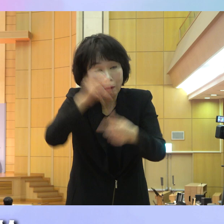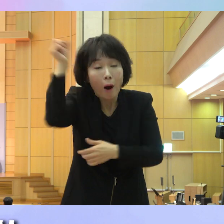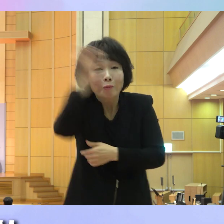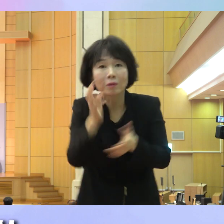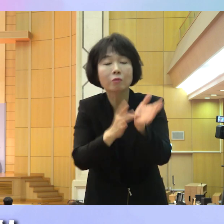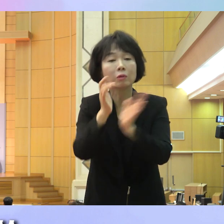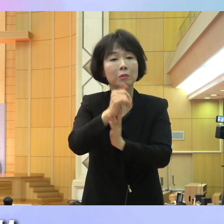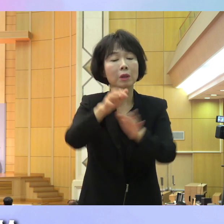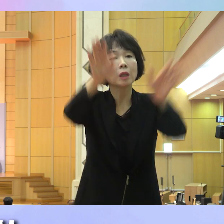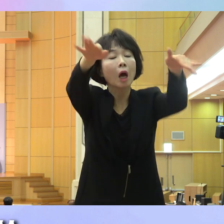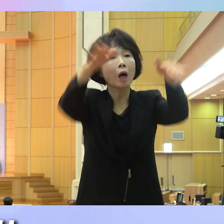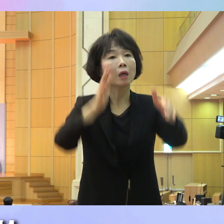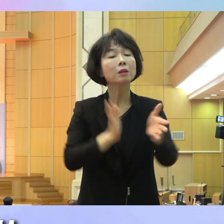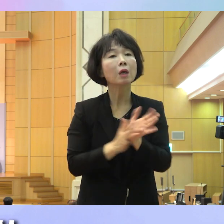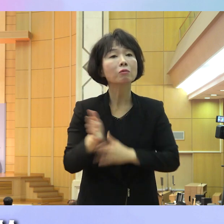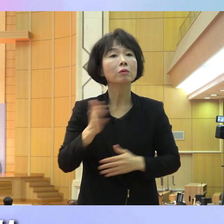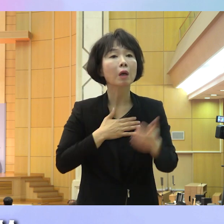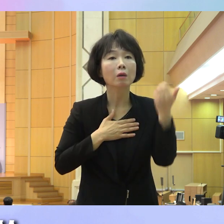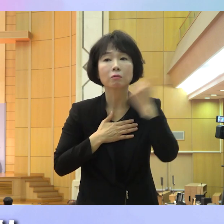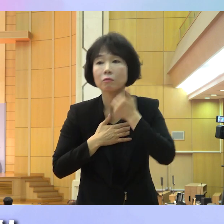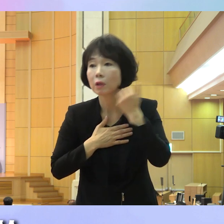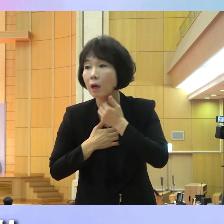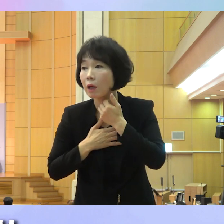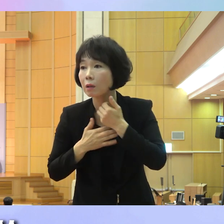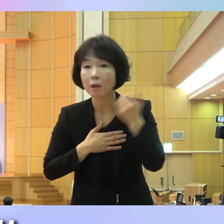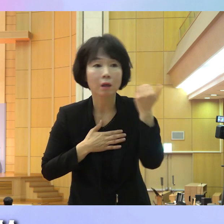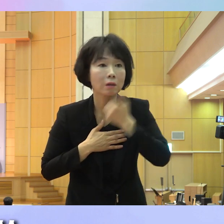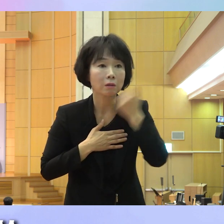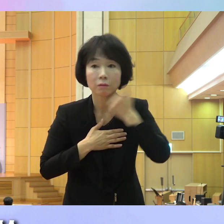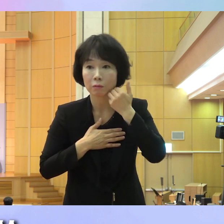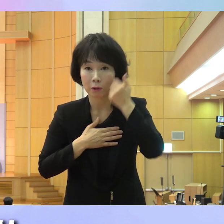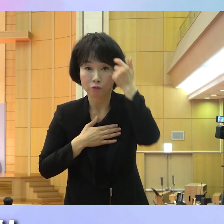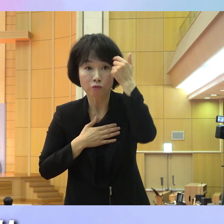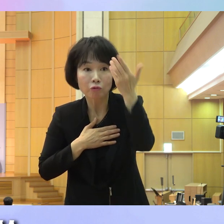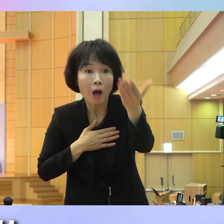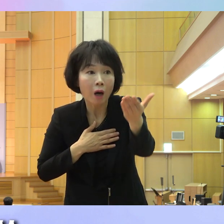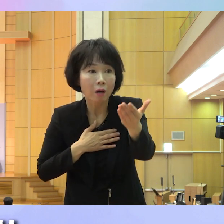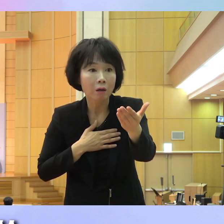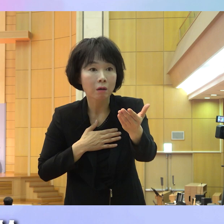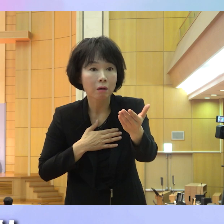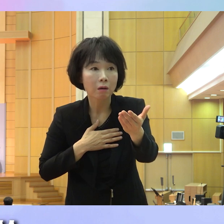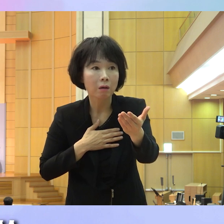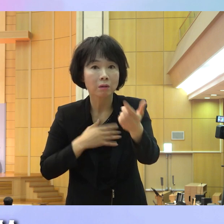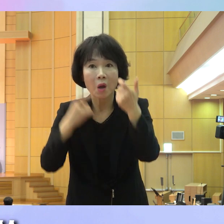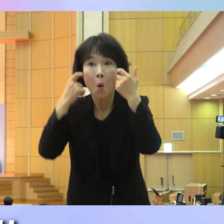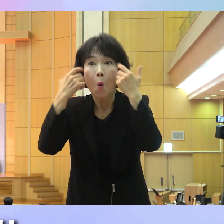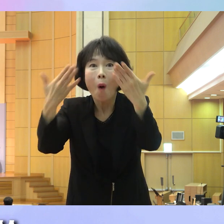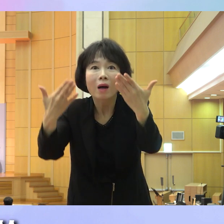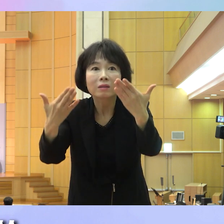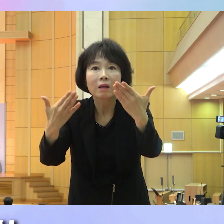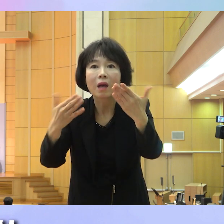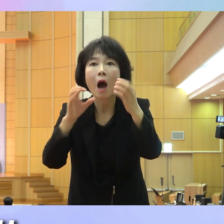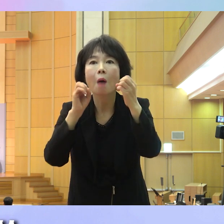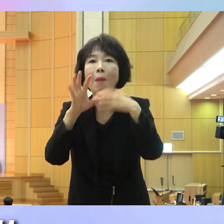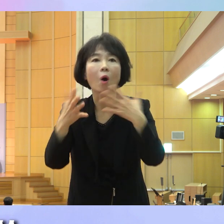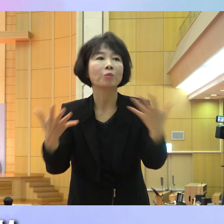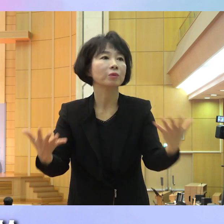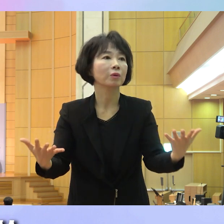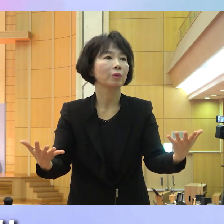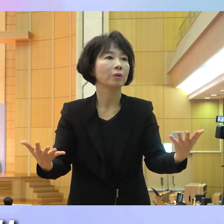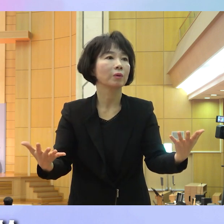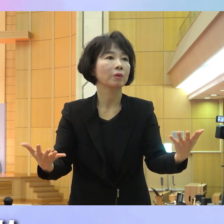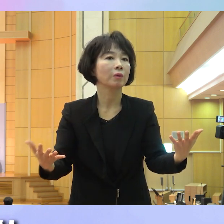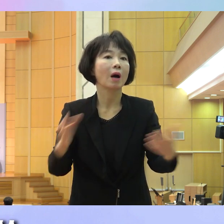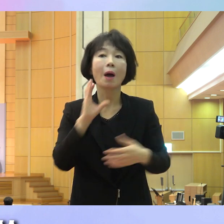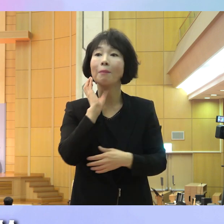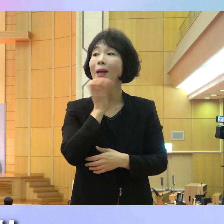아무도 예수님에 대해서 대답을 확실하게 한 사람이 없어요. 베드로가 주는 그리스도시요